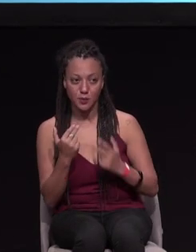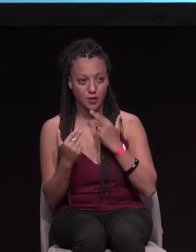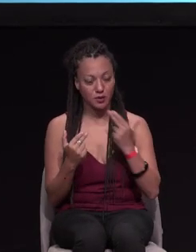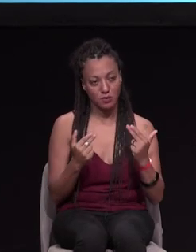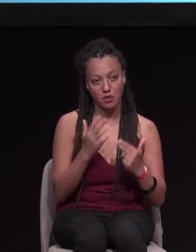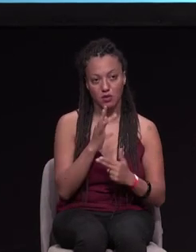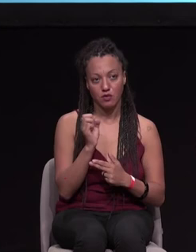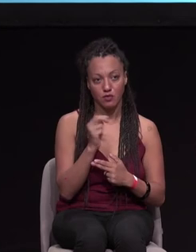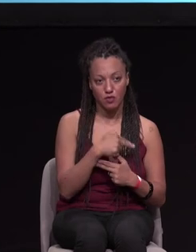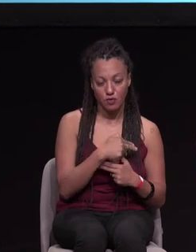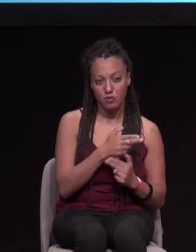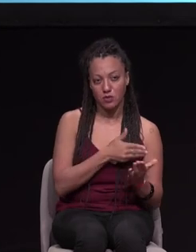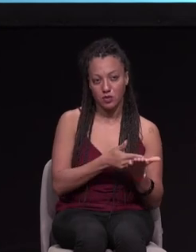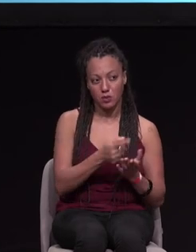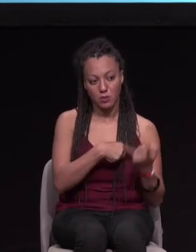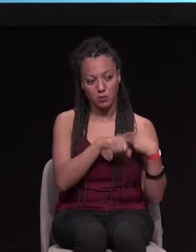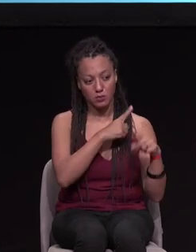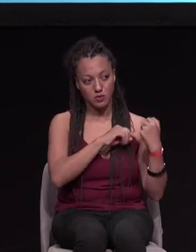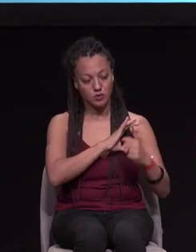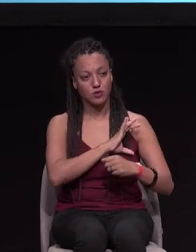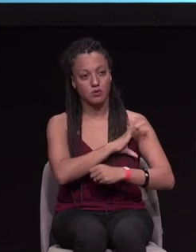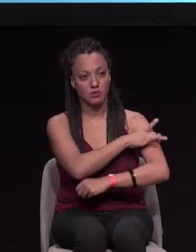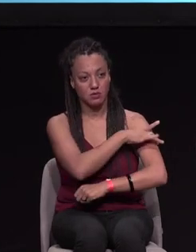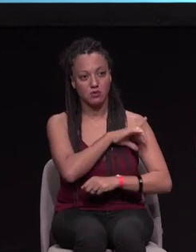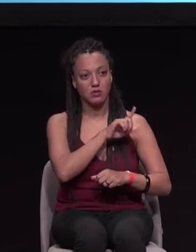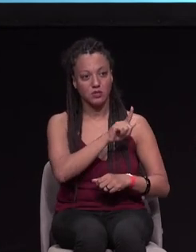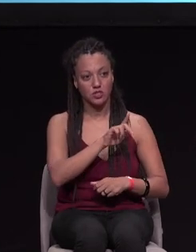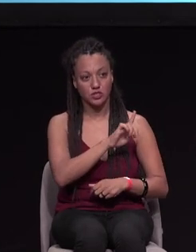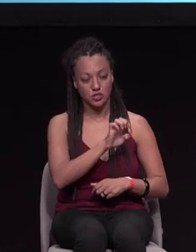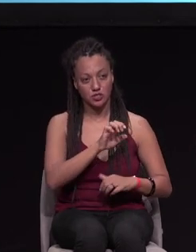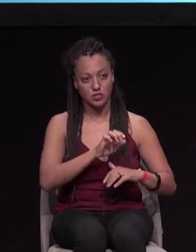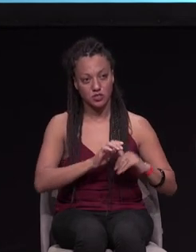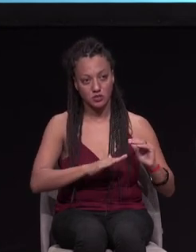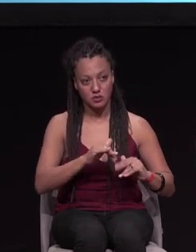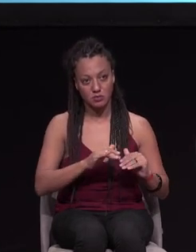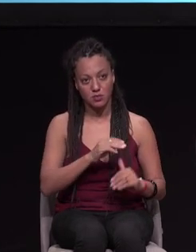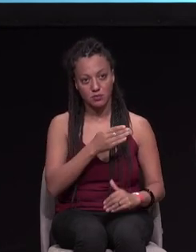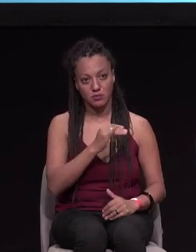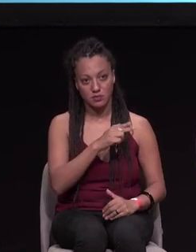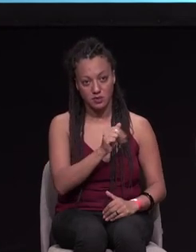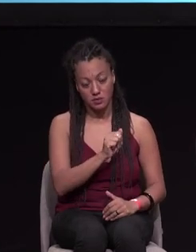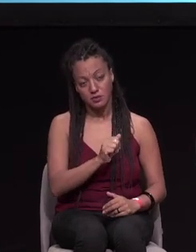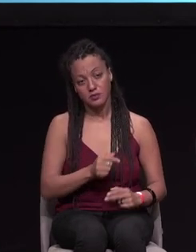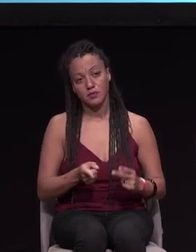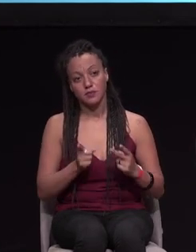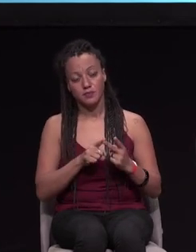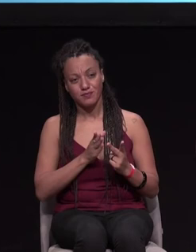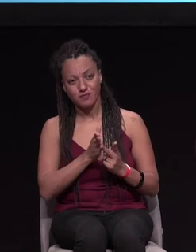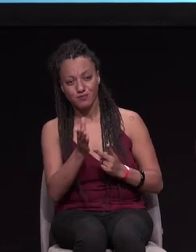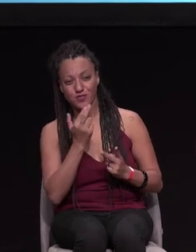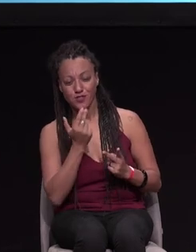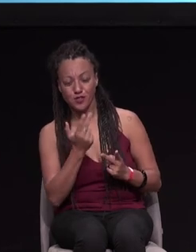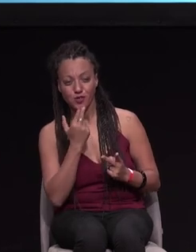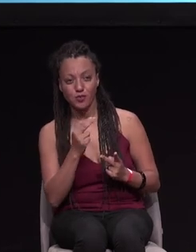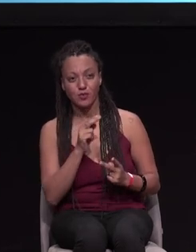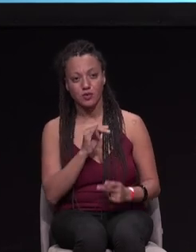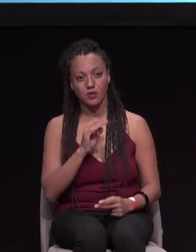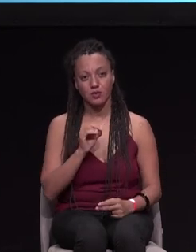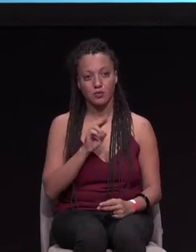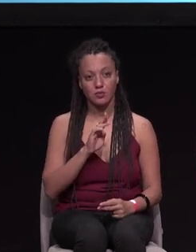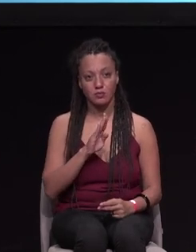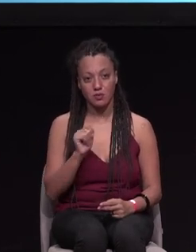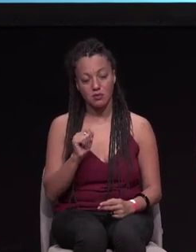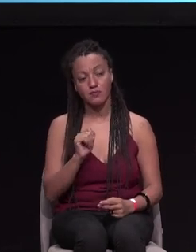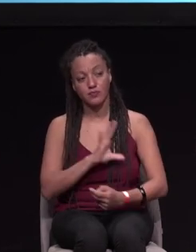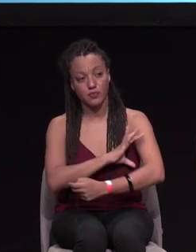que dá origem ao candomblé gedeon tambor de mina e o tronco e urubah nec vai dar origem ao candomblé